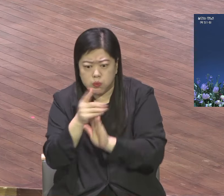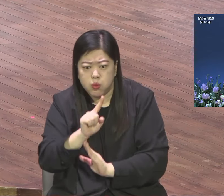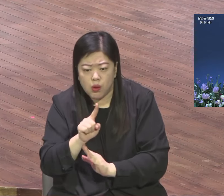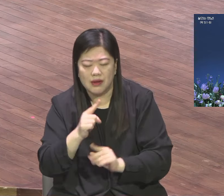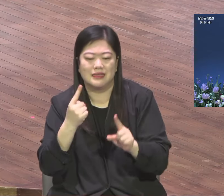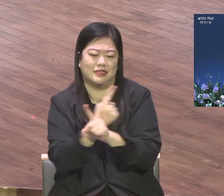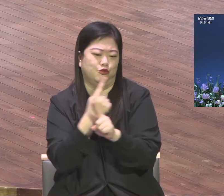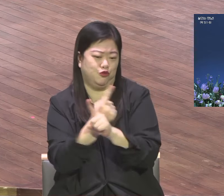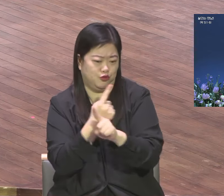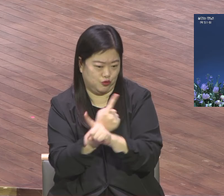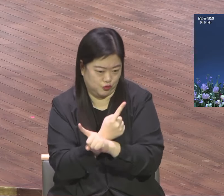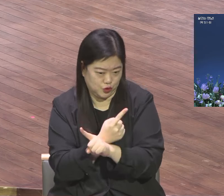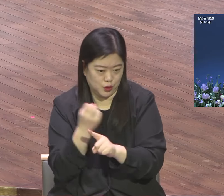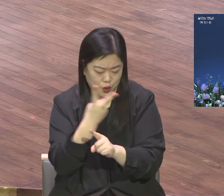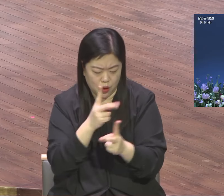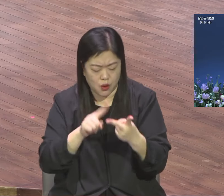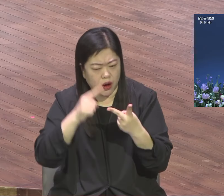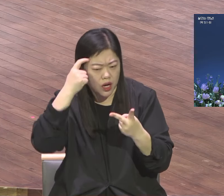일어났다.